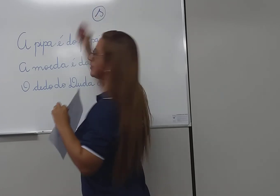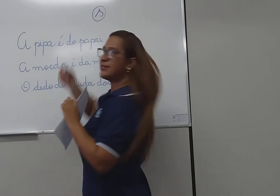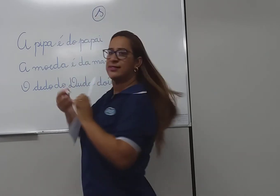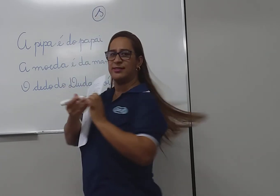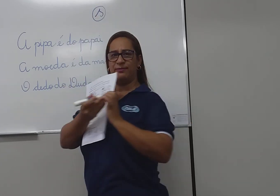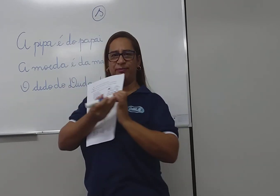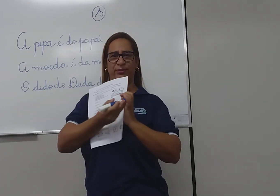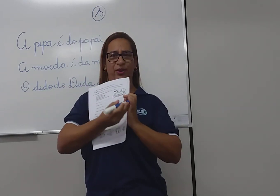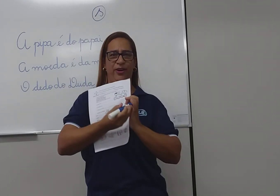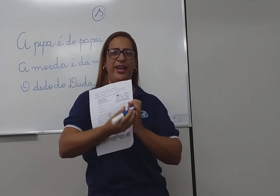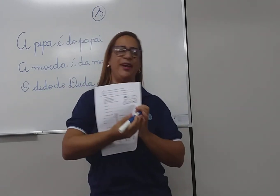S. Ok?